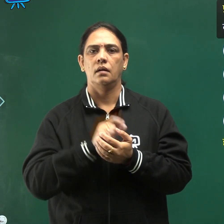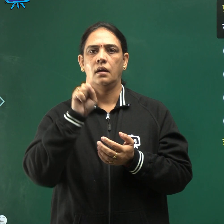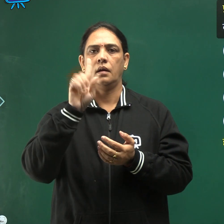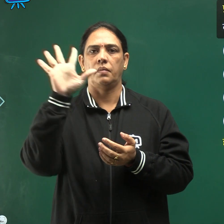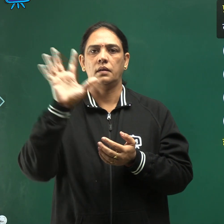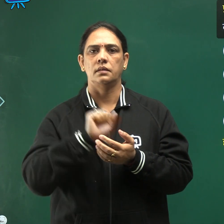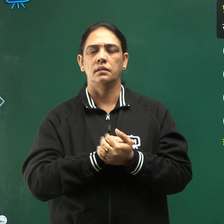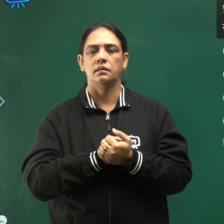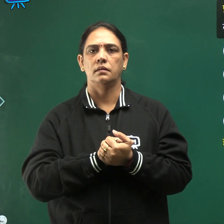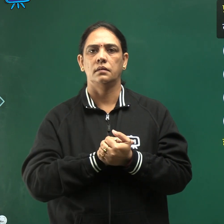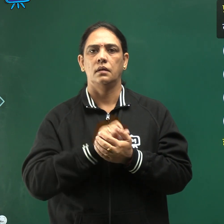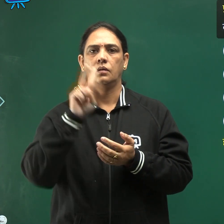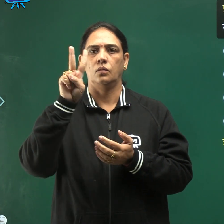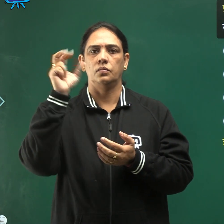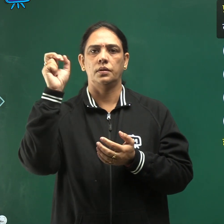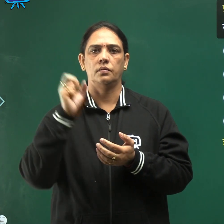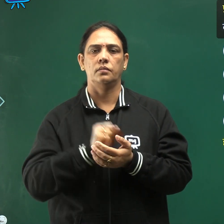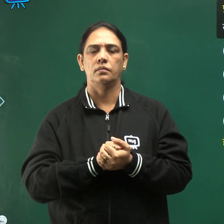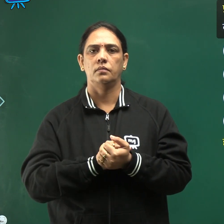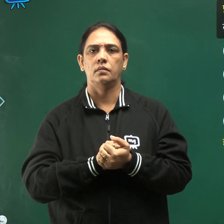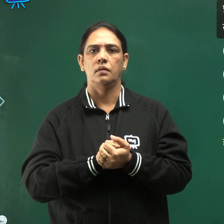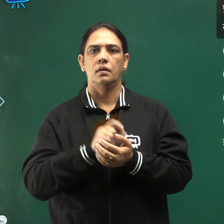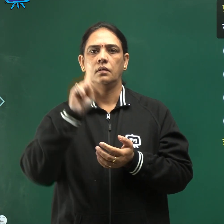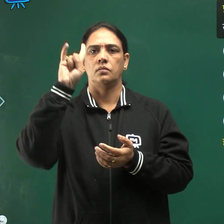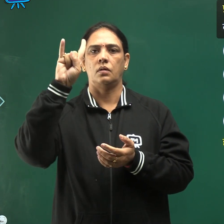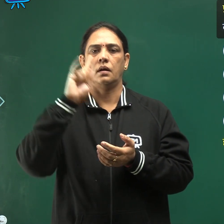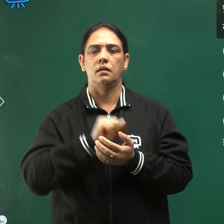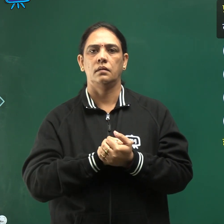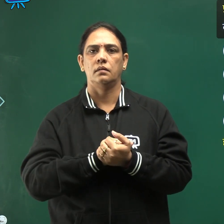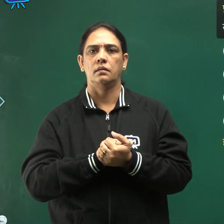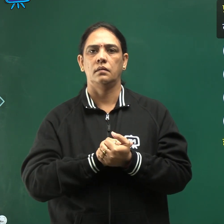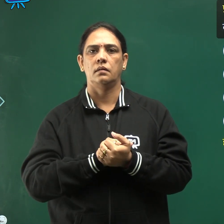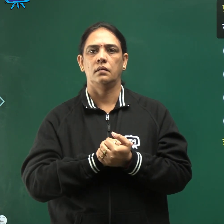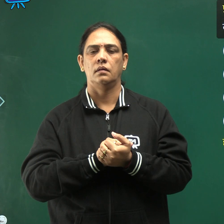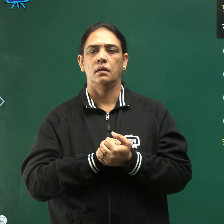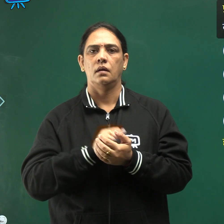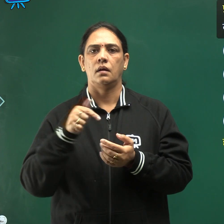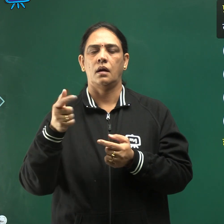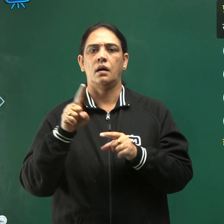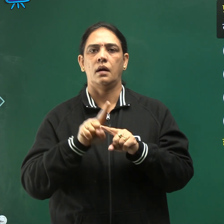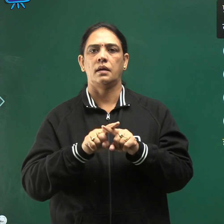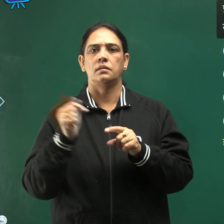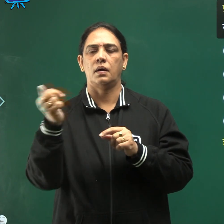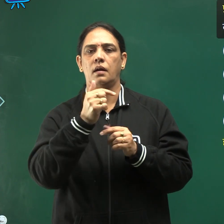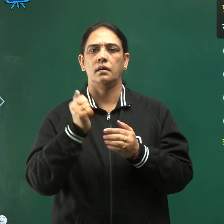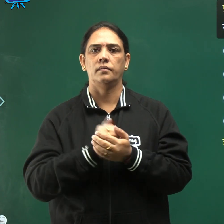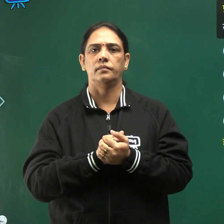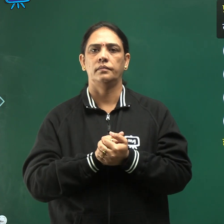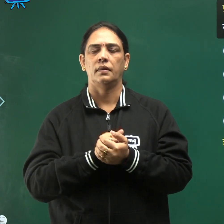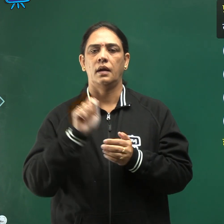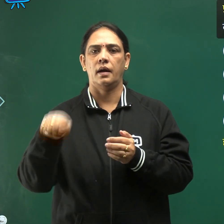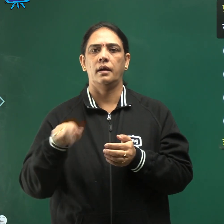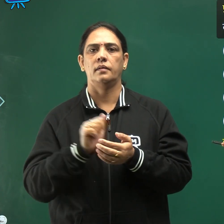15, 20, 16, का समांतर माध्य